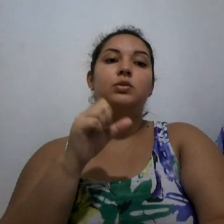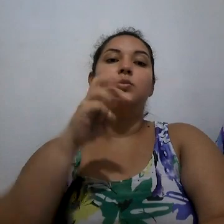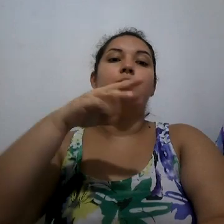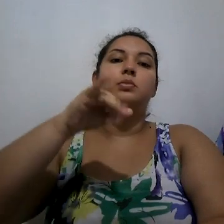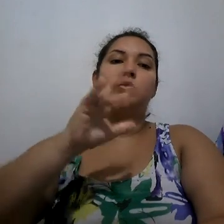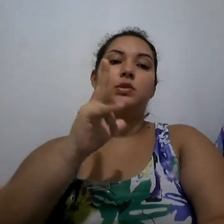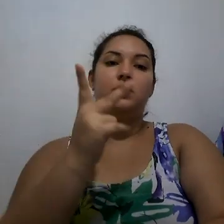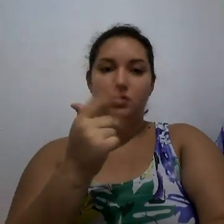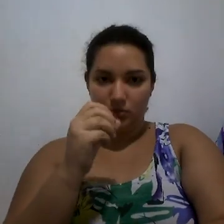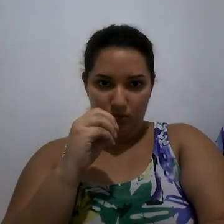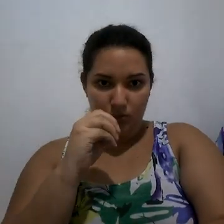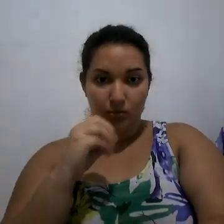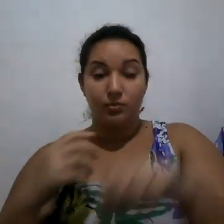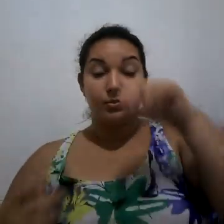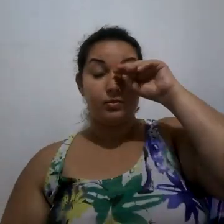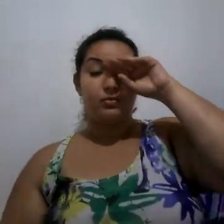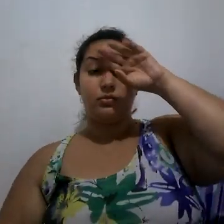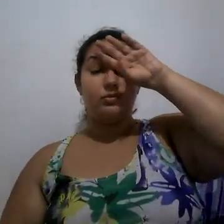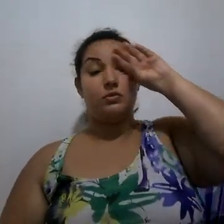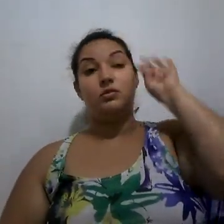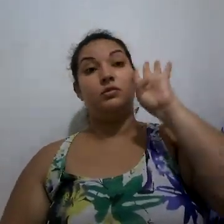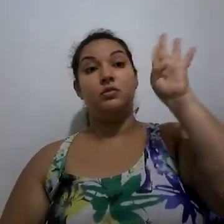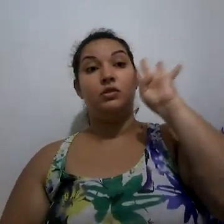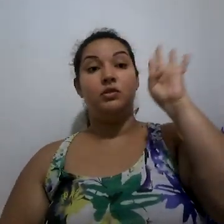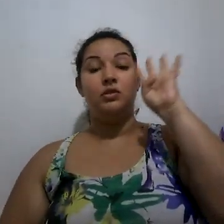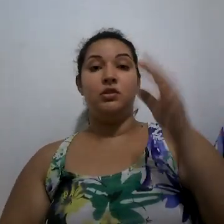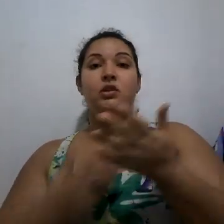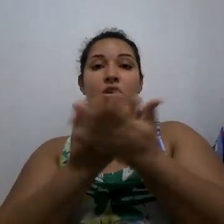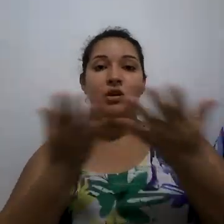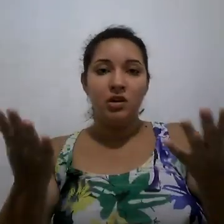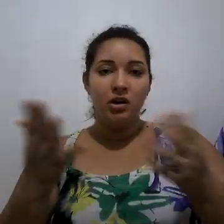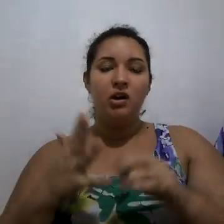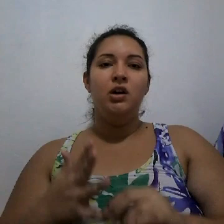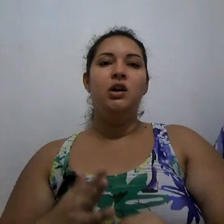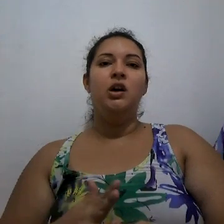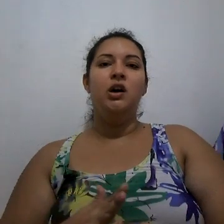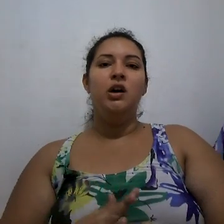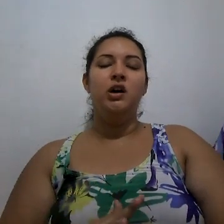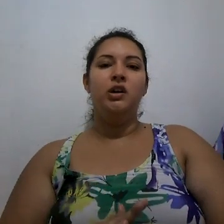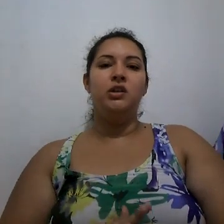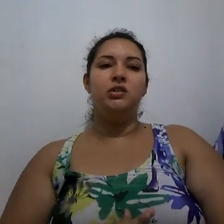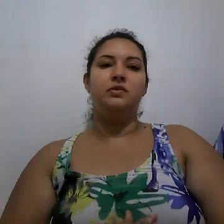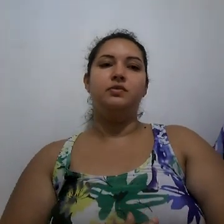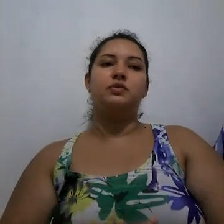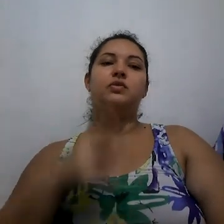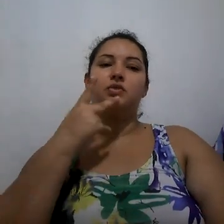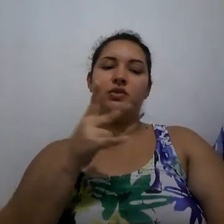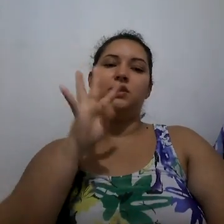Então, pensem vocês que Aí eu vou falar que o que é ppb e ppm.